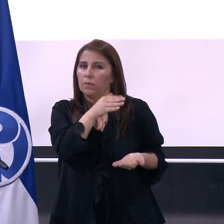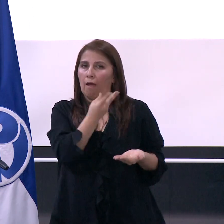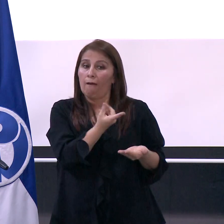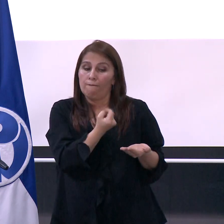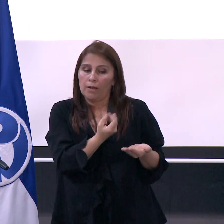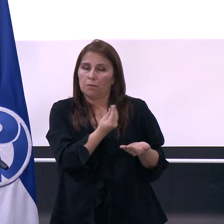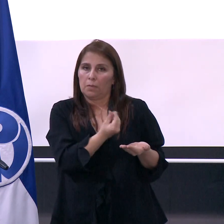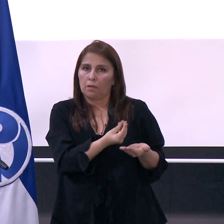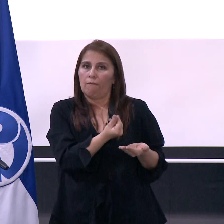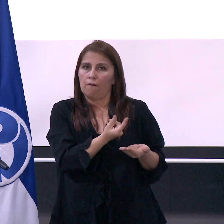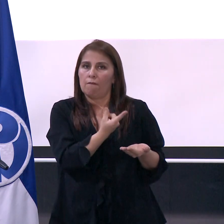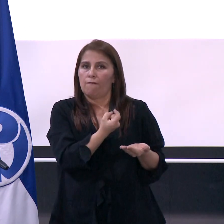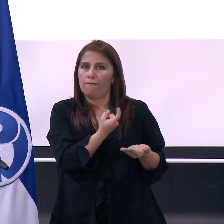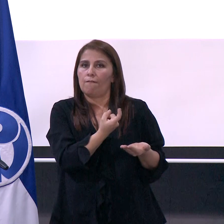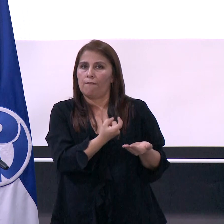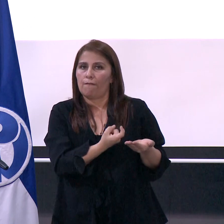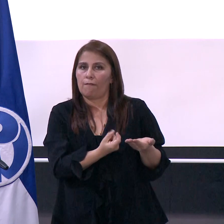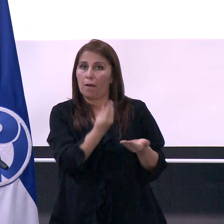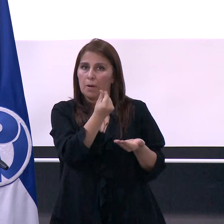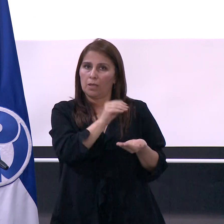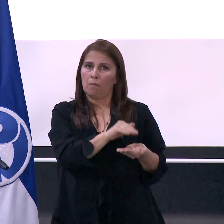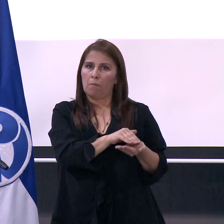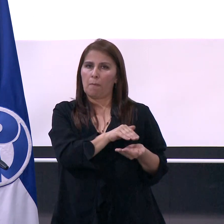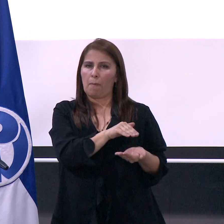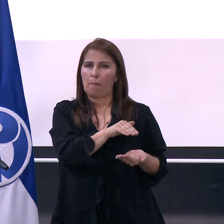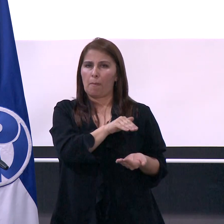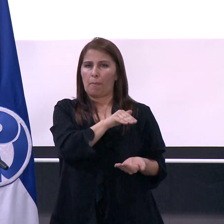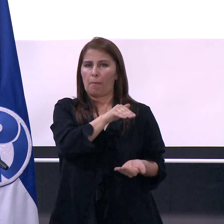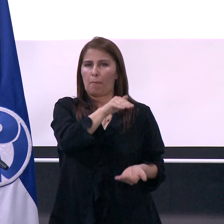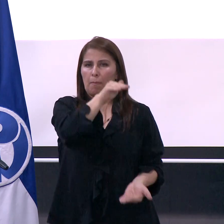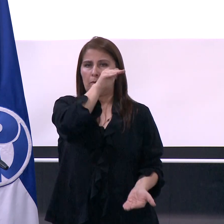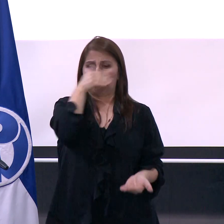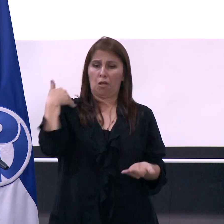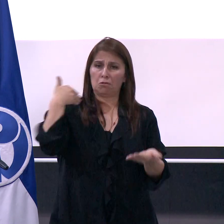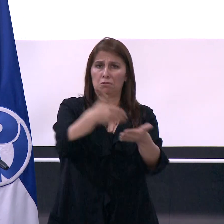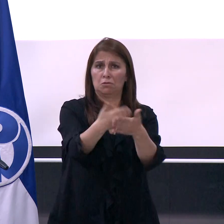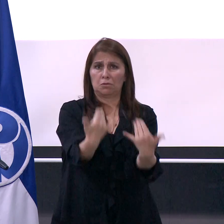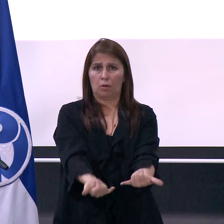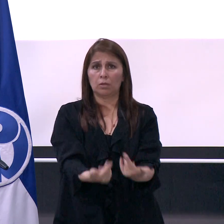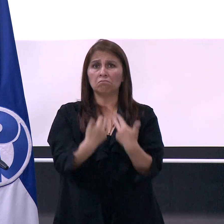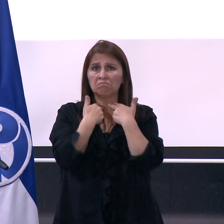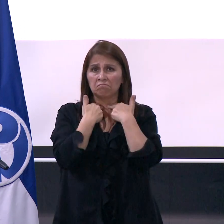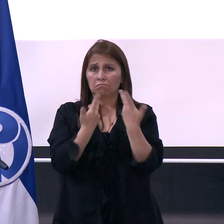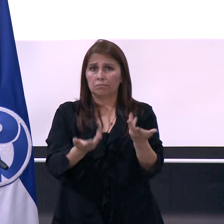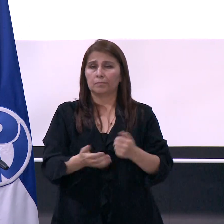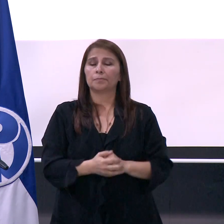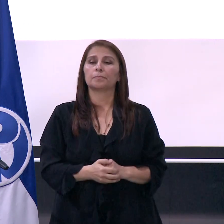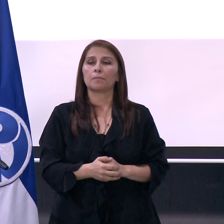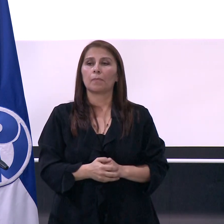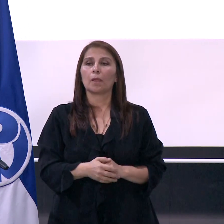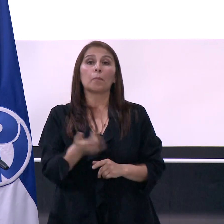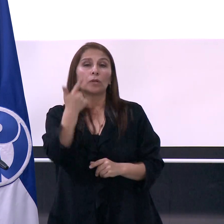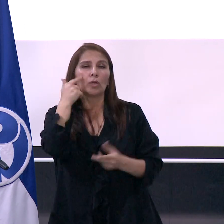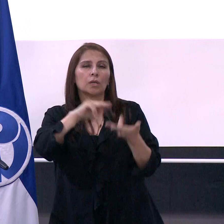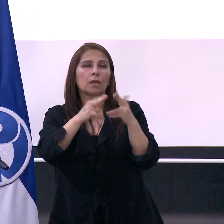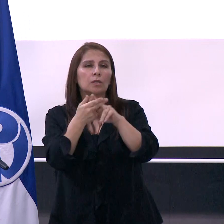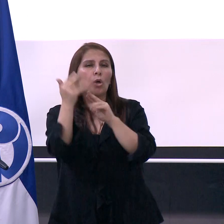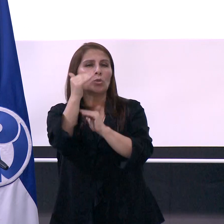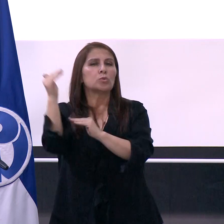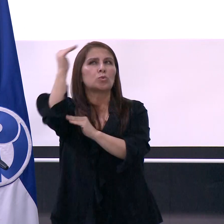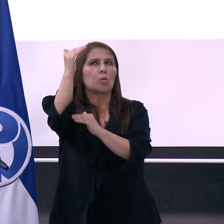presupuestal que continuó creciendo hasta hoy pero volvamos a la pregunta por sobre lo superior